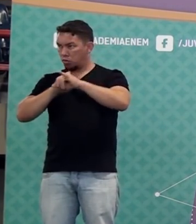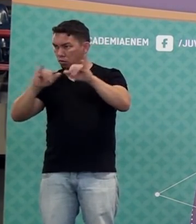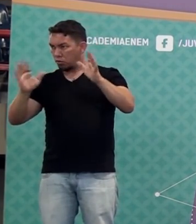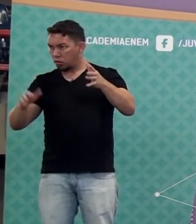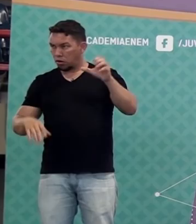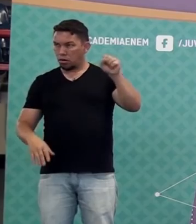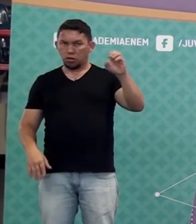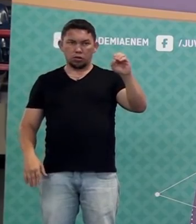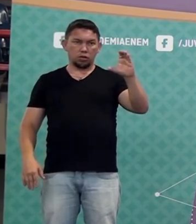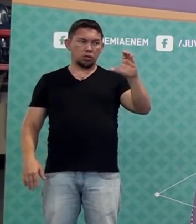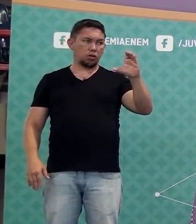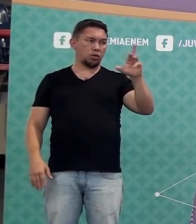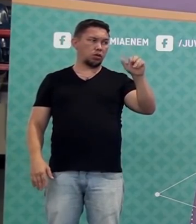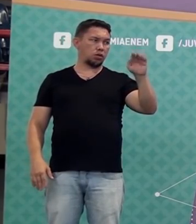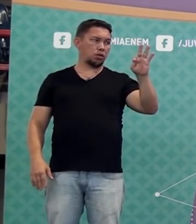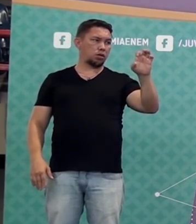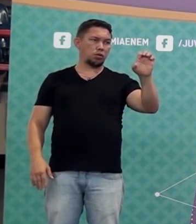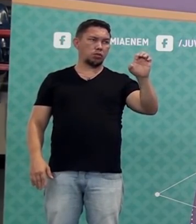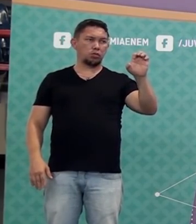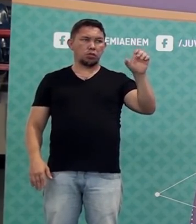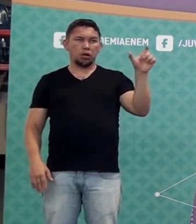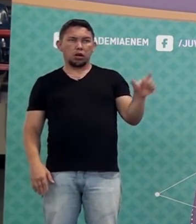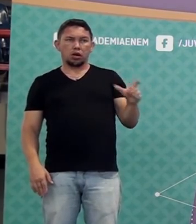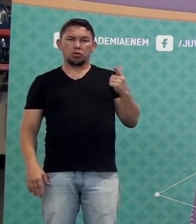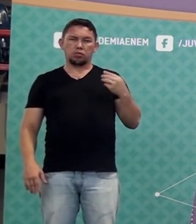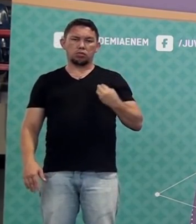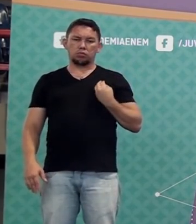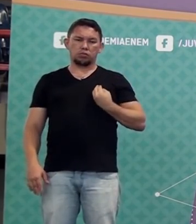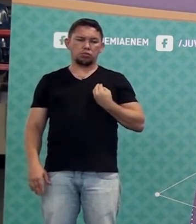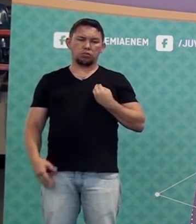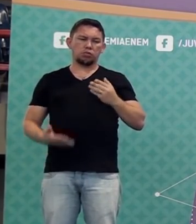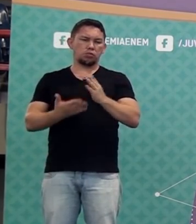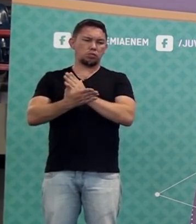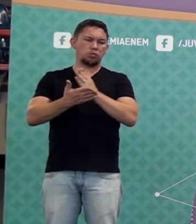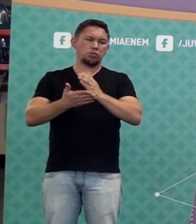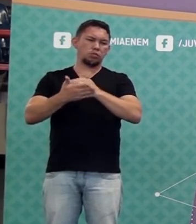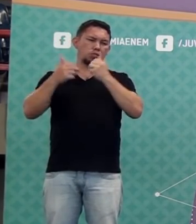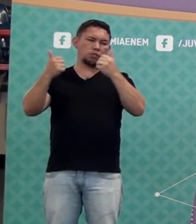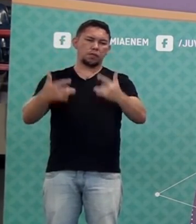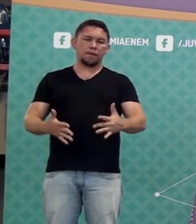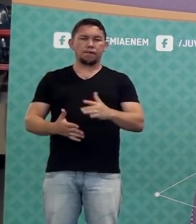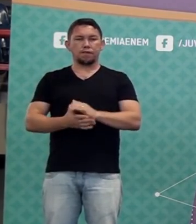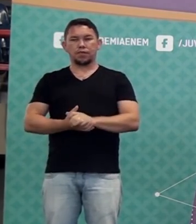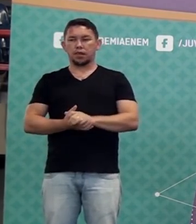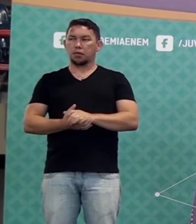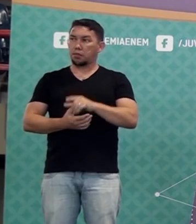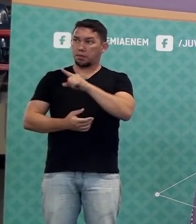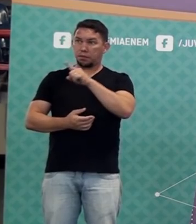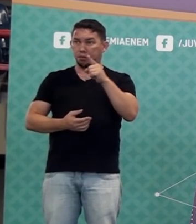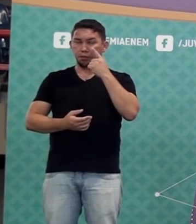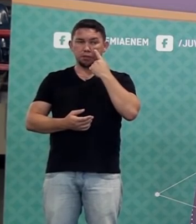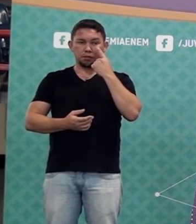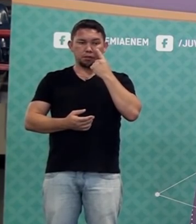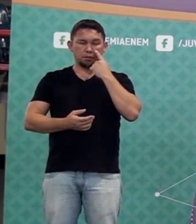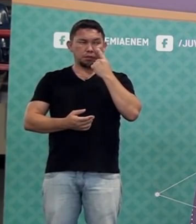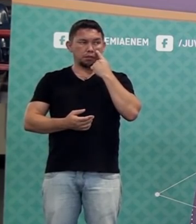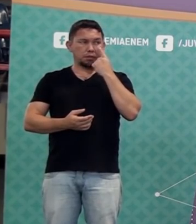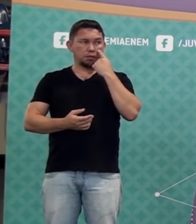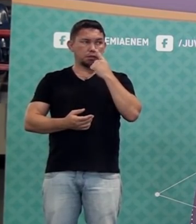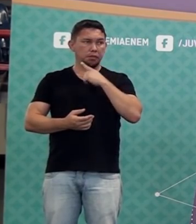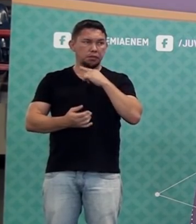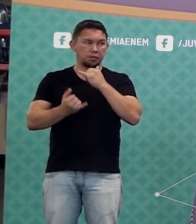vocês? Que o Sócrates jamais existiu? Alguns dizem que o Sócrates... Vocês já perceberam como há